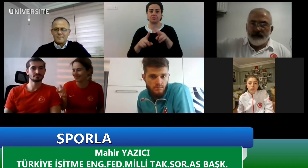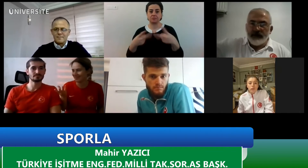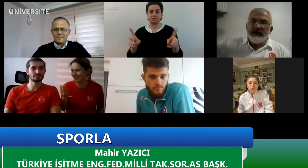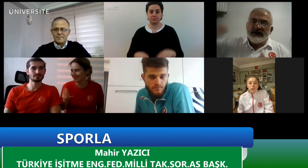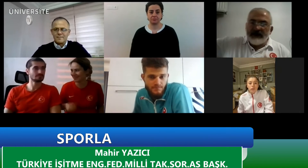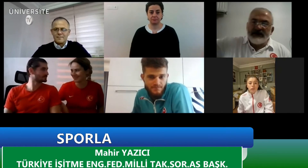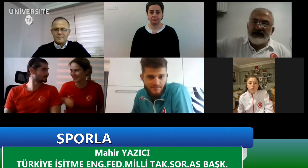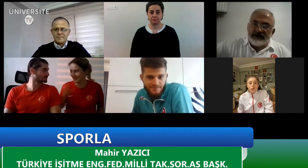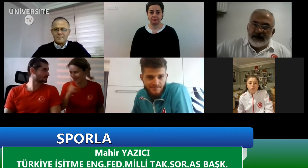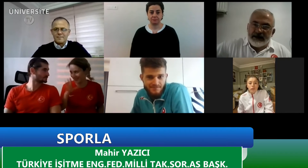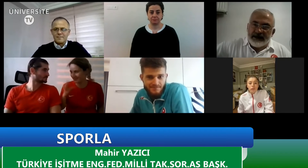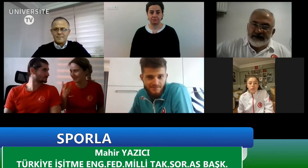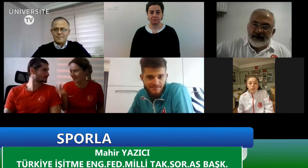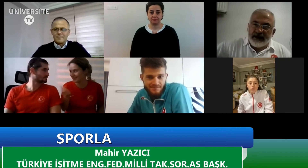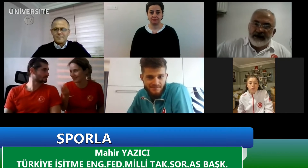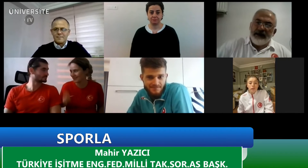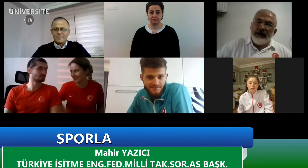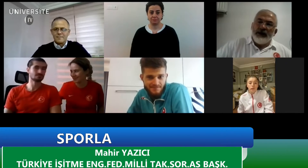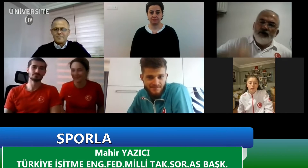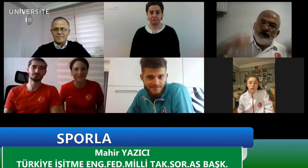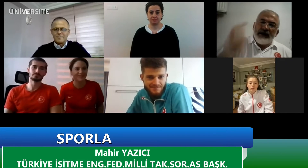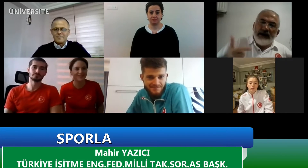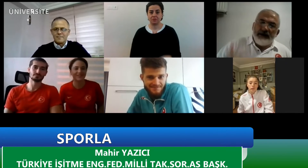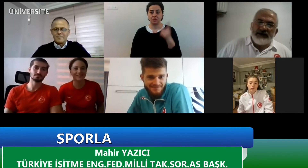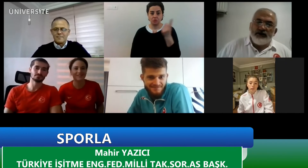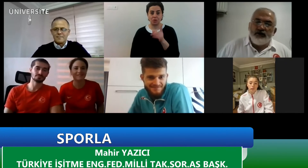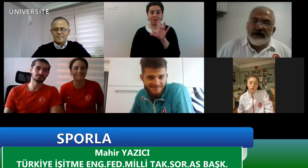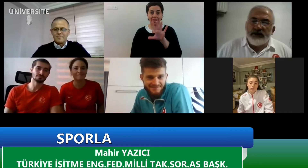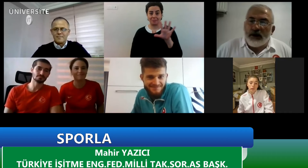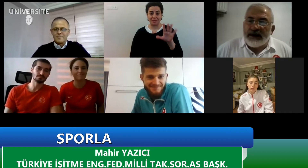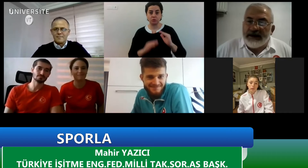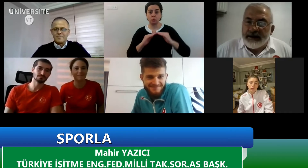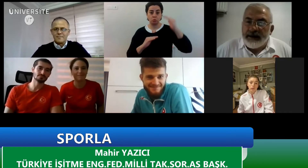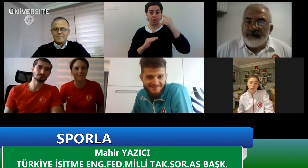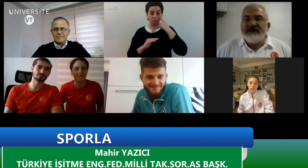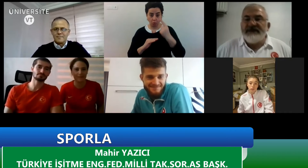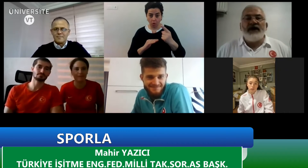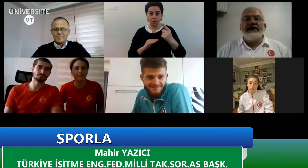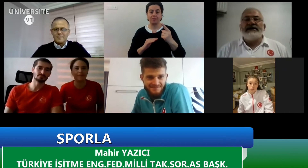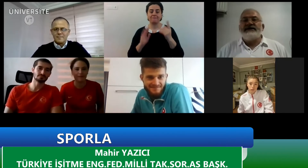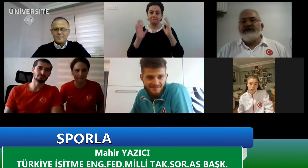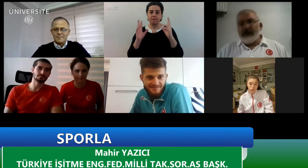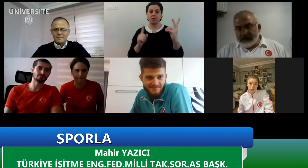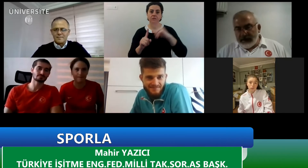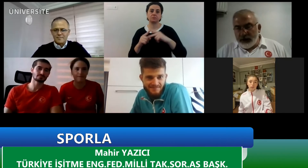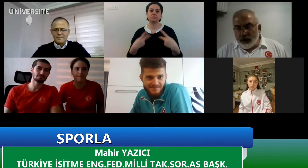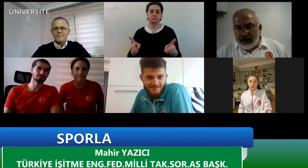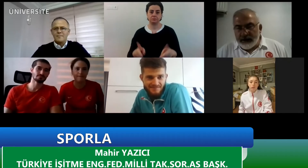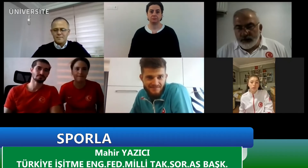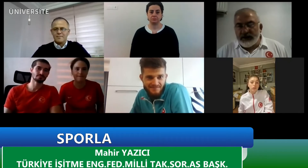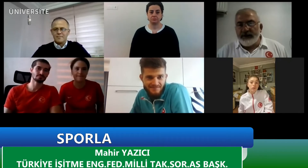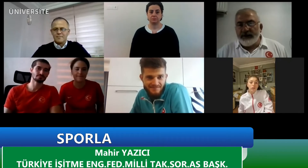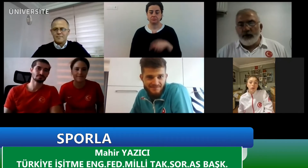duymayan sağırlar da dahil %55'in üzerinde olanlar bizim faaliyetlerimize